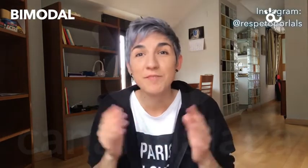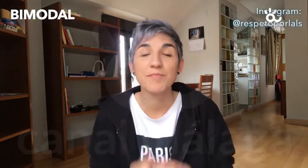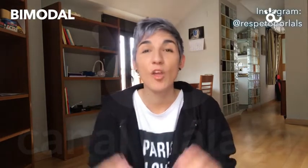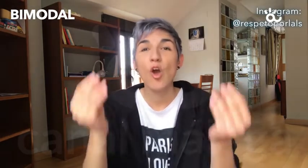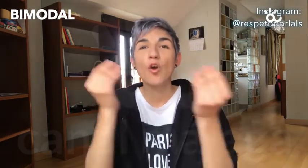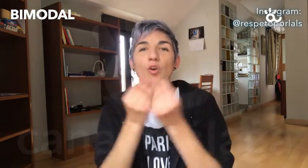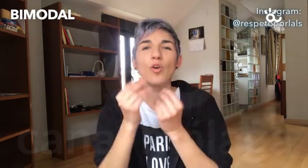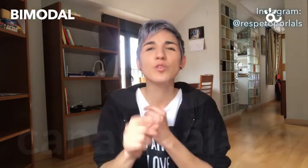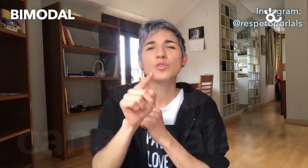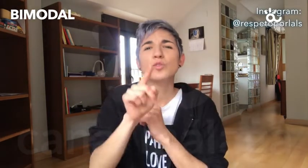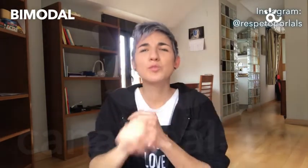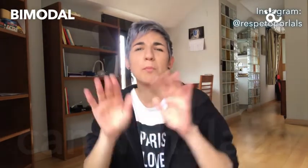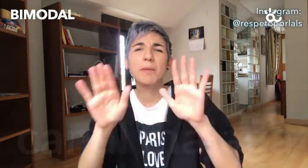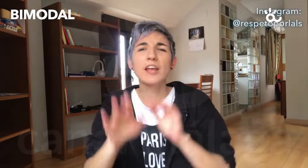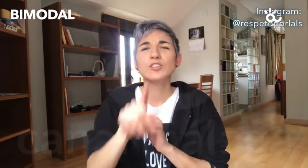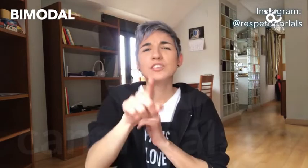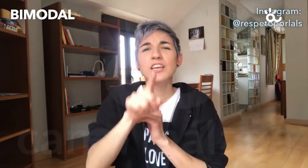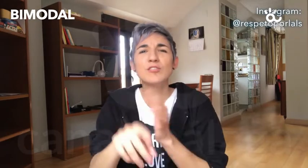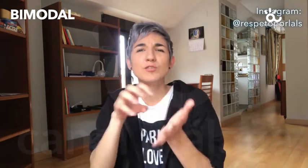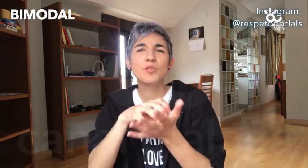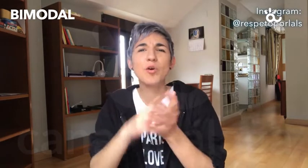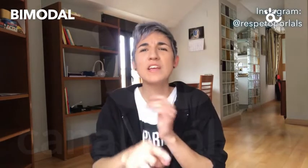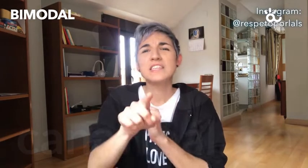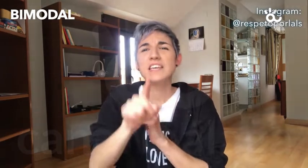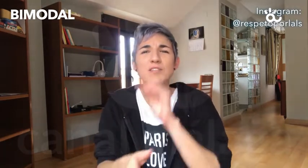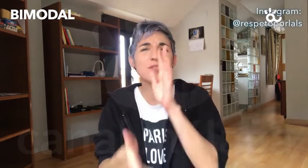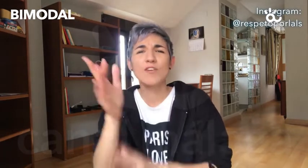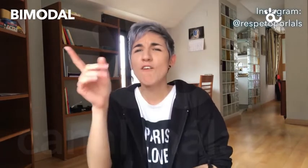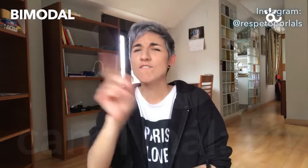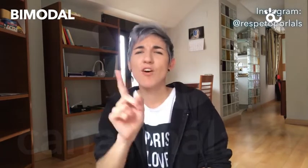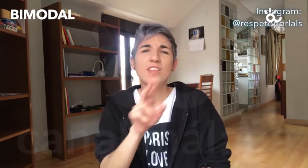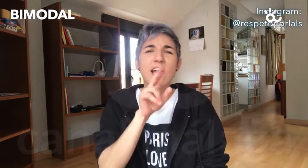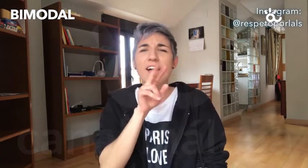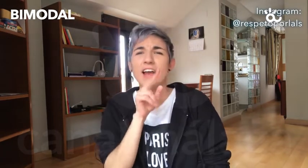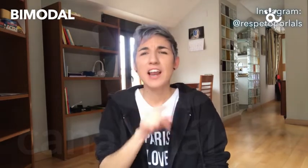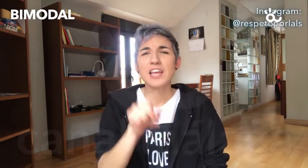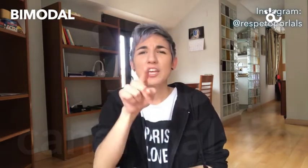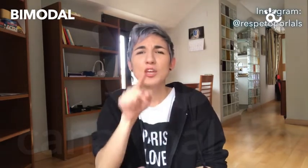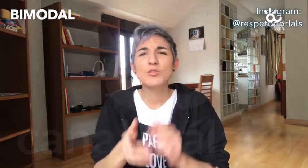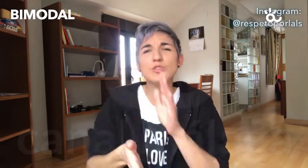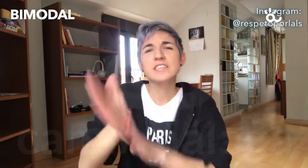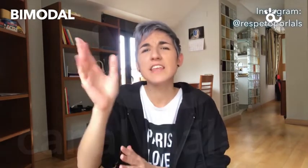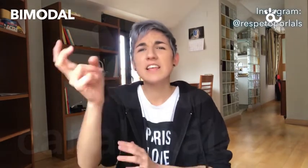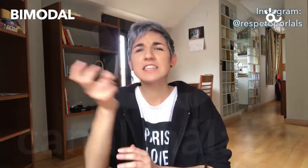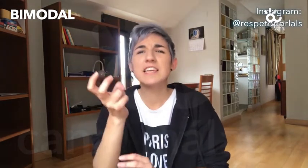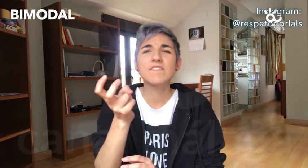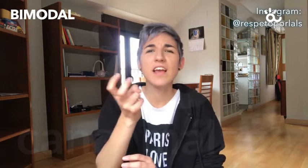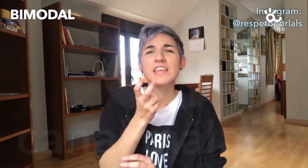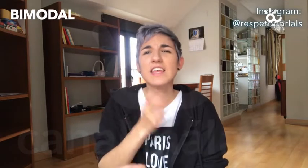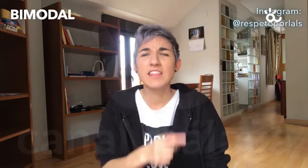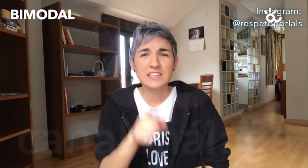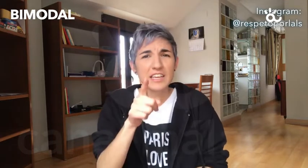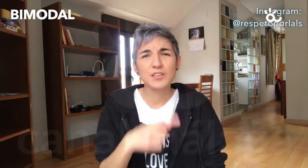empeorar, con tus peros y tus dudas, y tú no voy a hablar, y tus idas